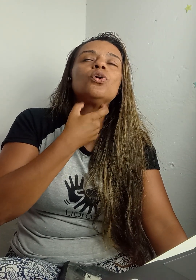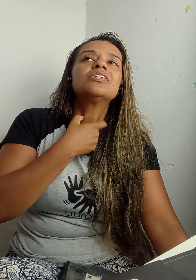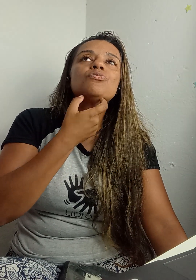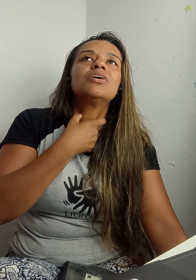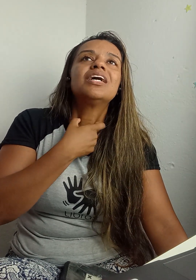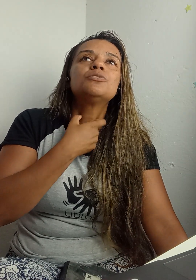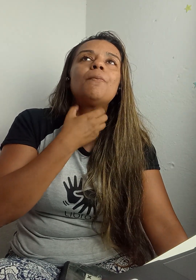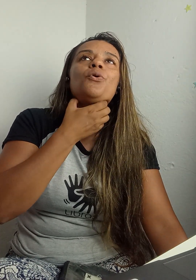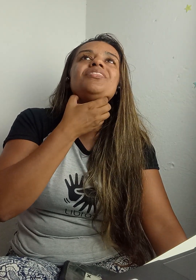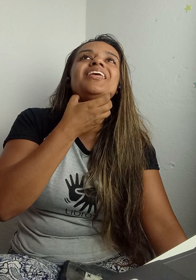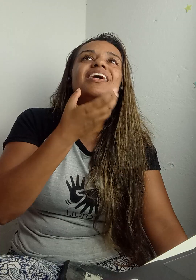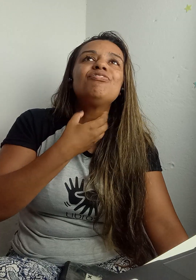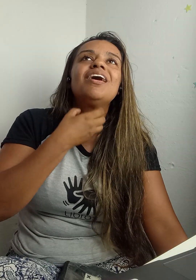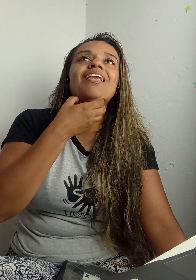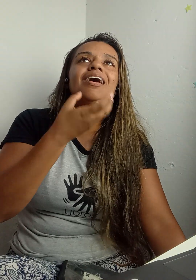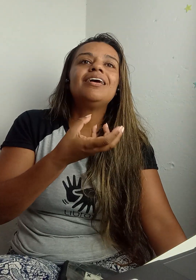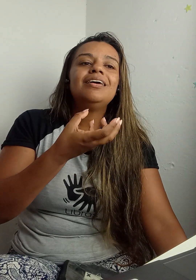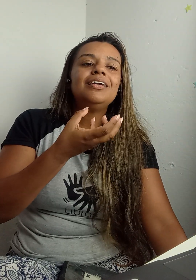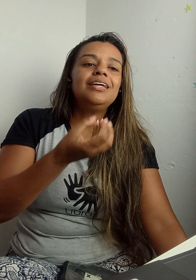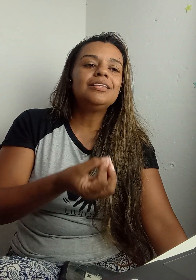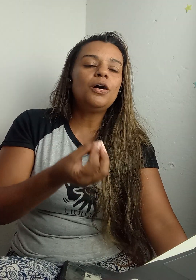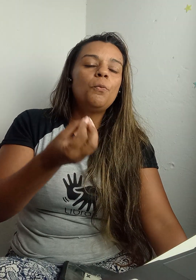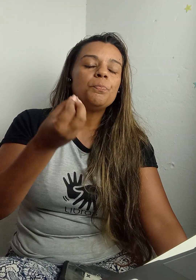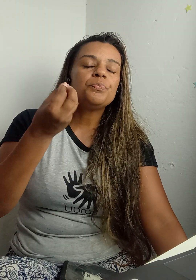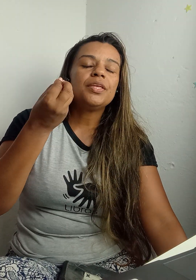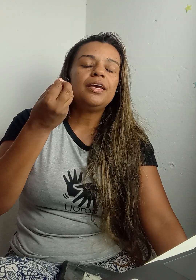cordas vocais para poder falar. Então,